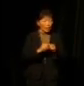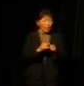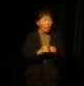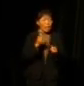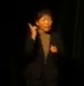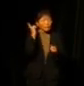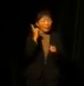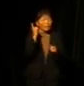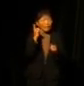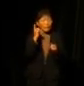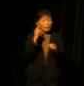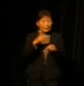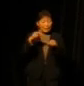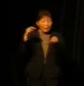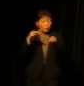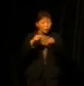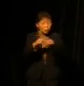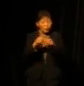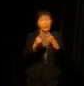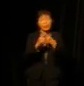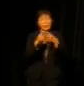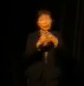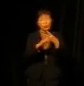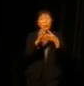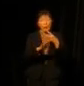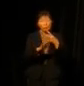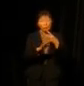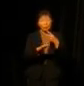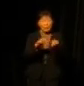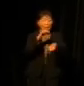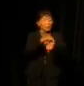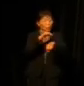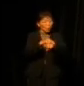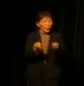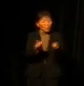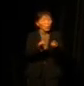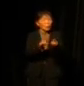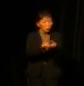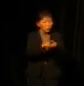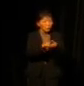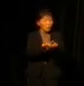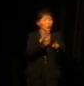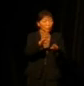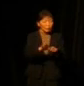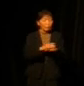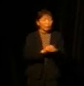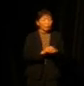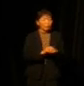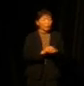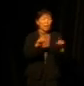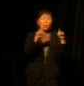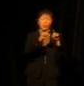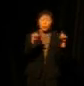能、スマホ対応、あとはスタンドライトと時計もついてる、こういったのがあります。だから普通の乾